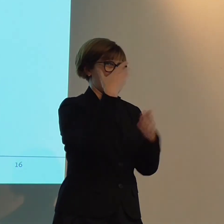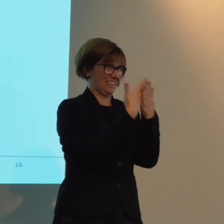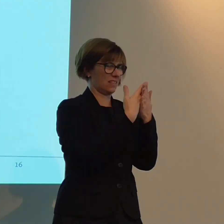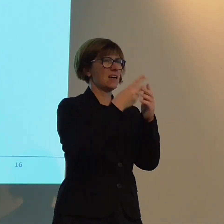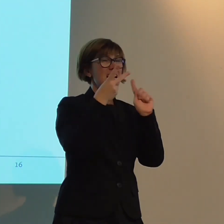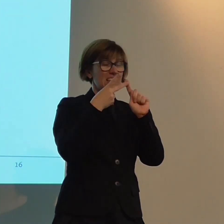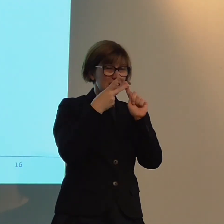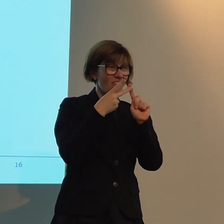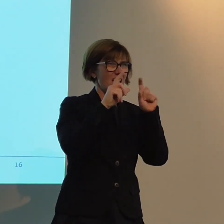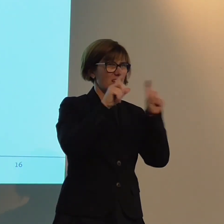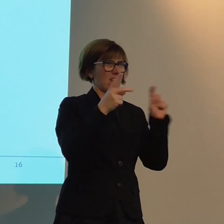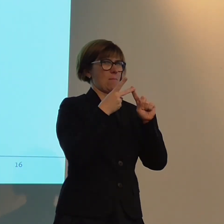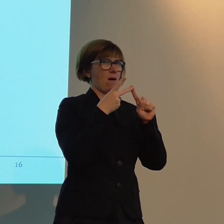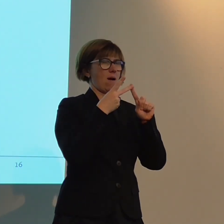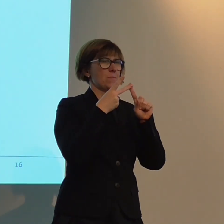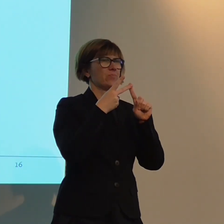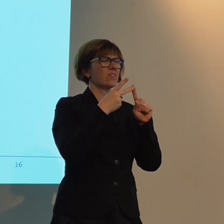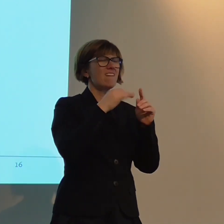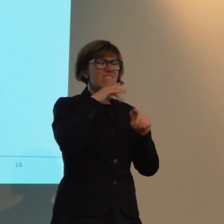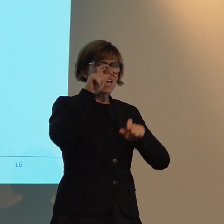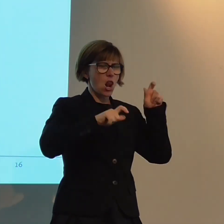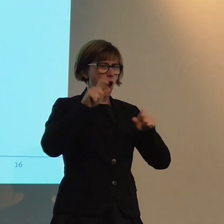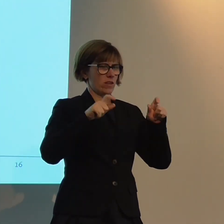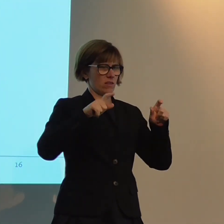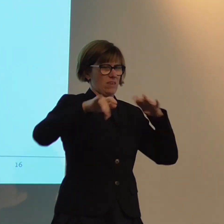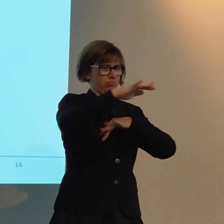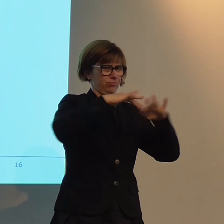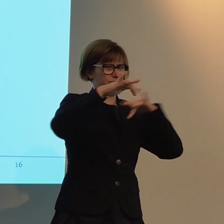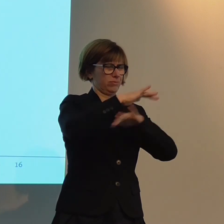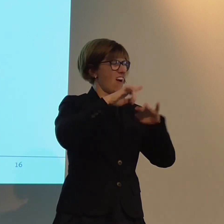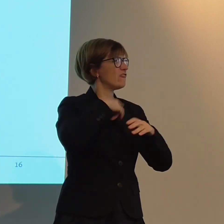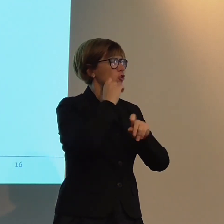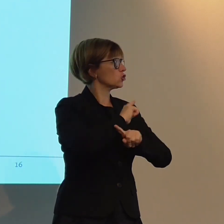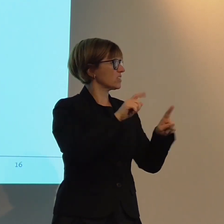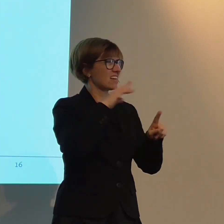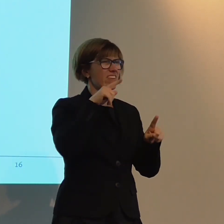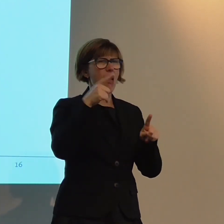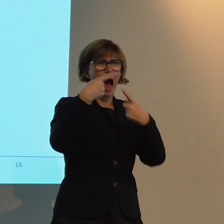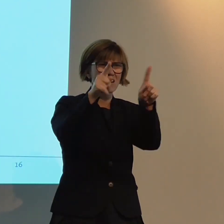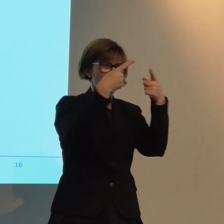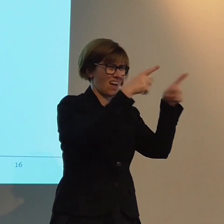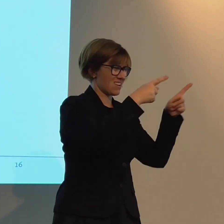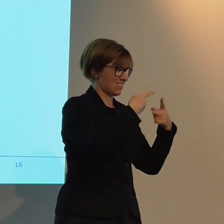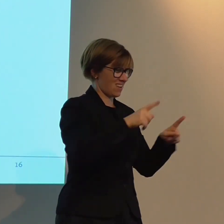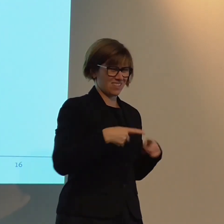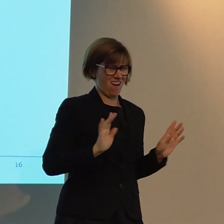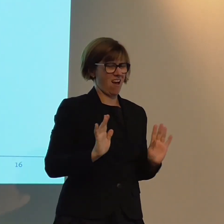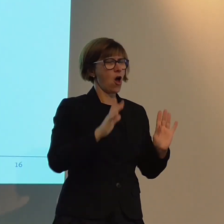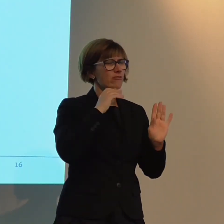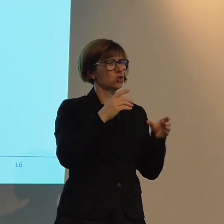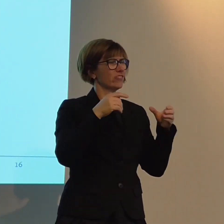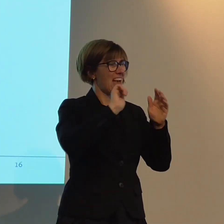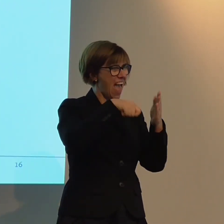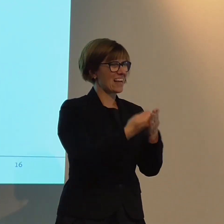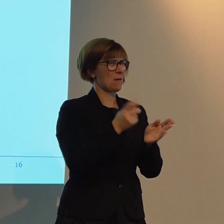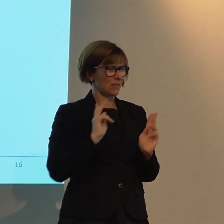Und wir freuen uns auch, dass Sie da sind und schon etwas zur Situation sagen. Ich glaube, Sie sind alle sehr gespannt. Ja. Sondern dass die Suppe, die an der